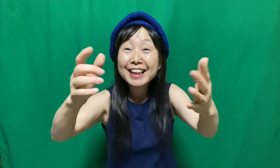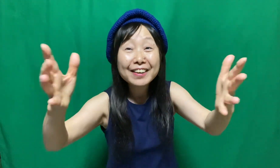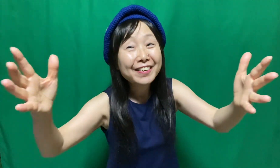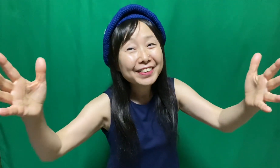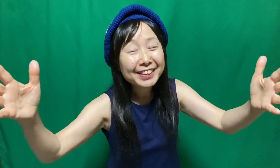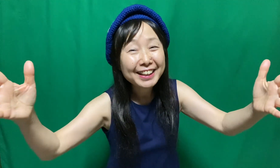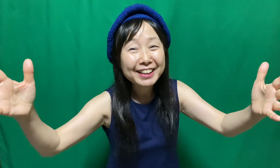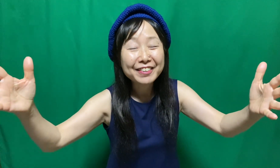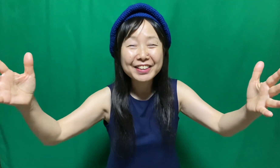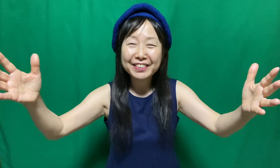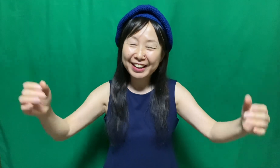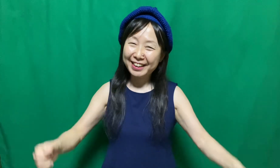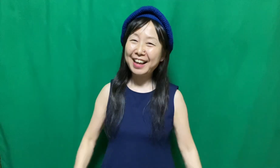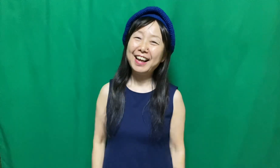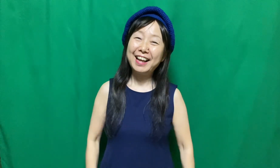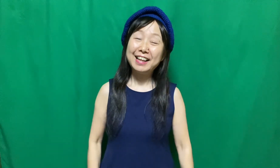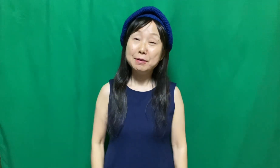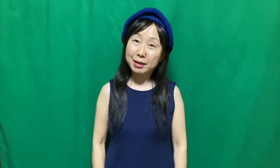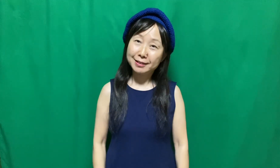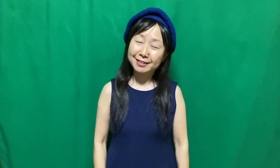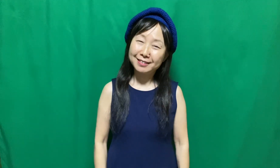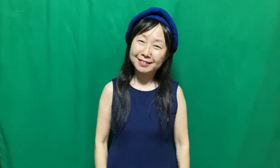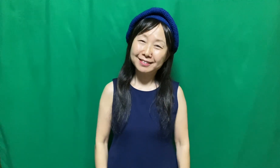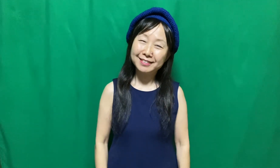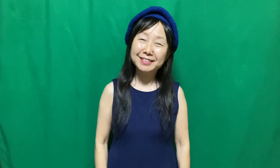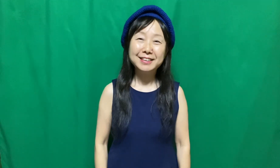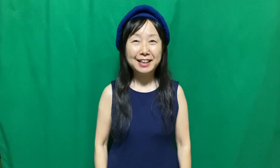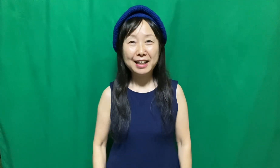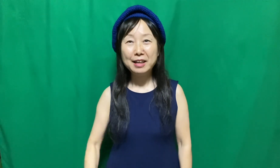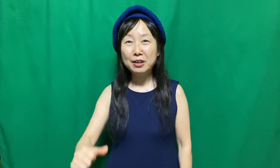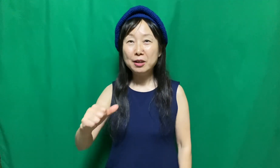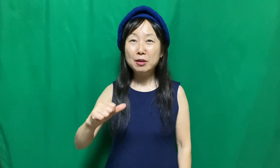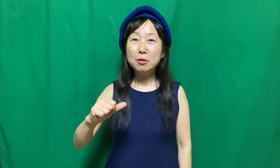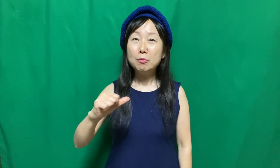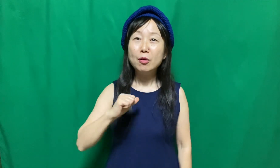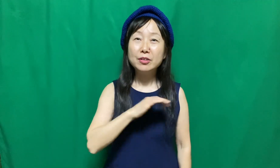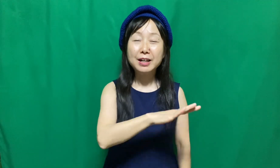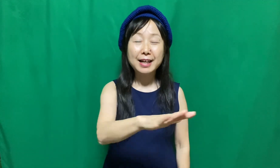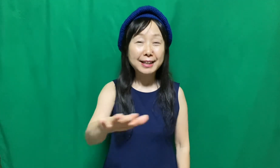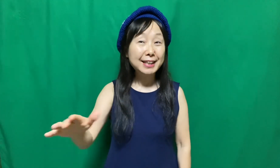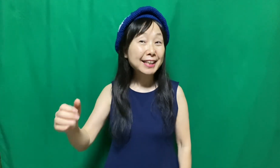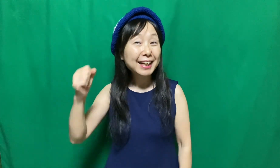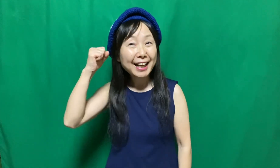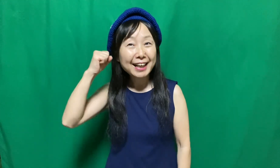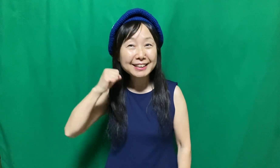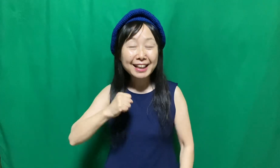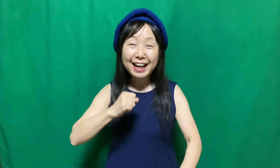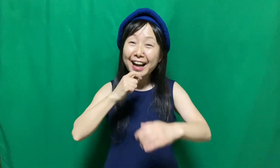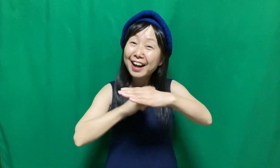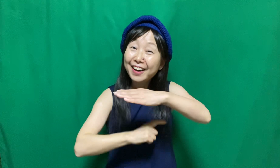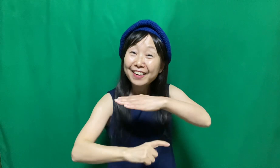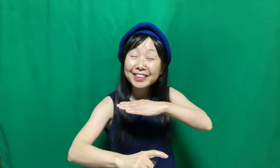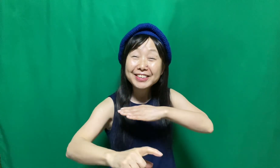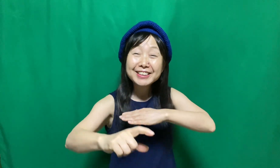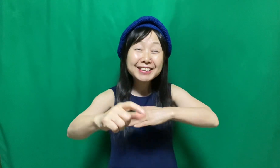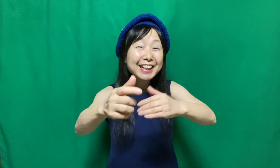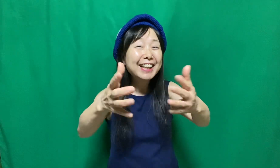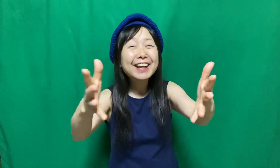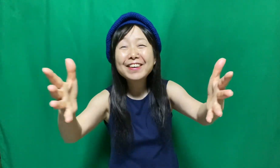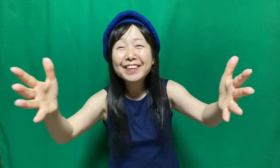よって手を広げています。ね、僕らに朝が訪れたよ